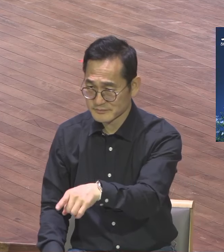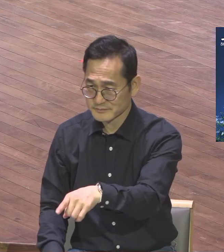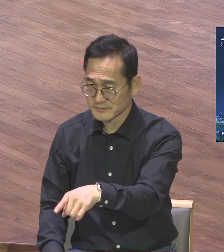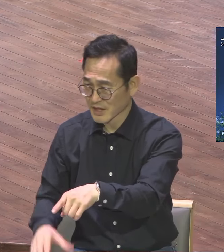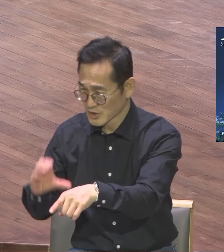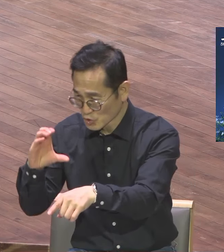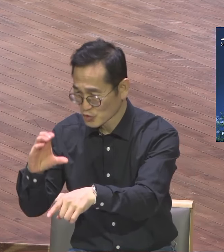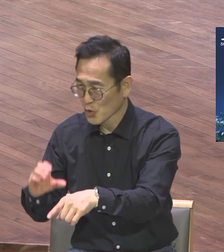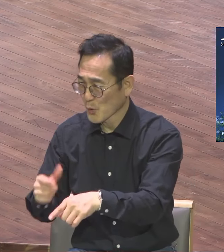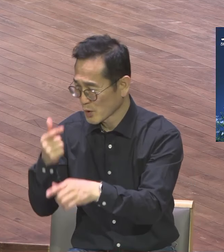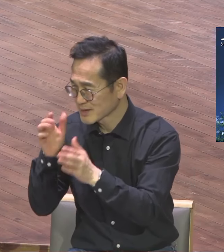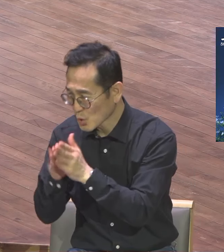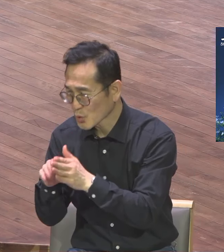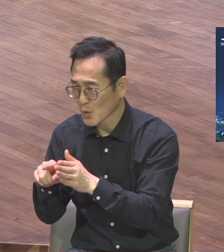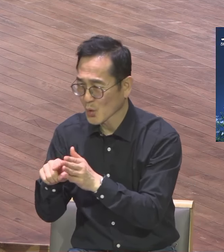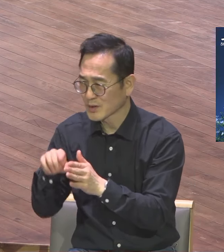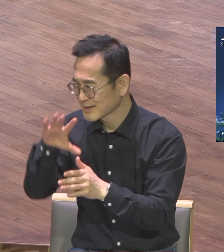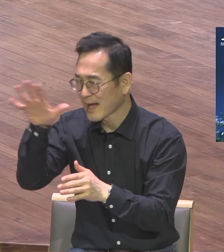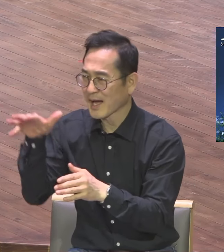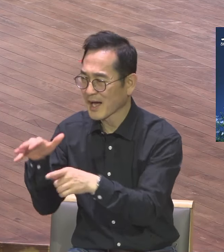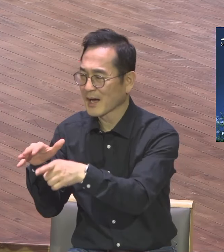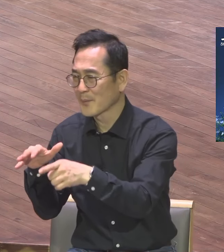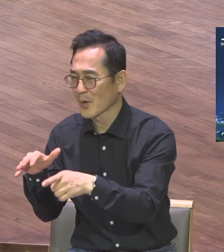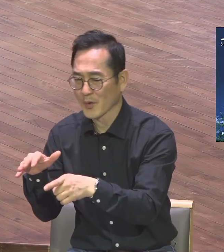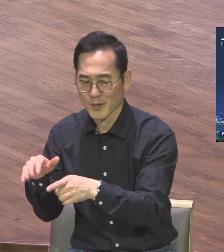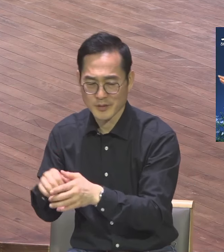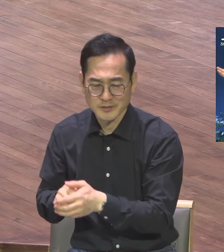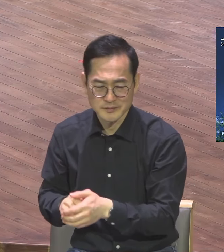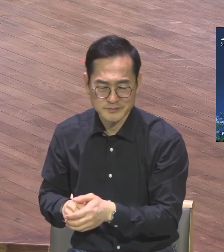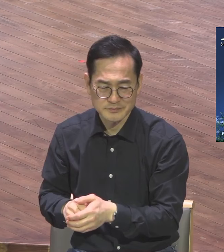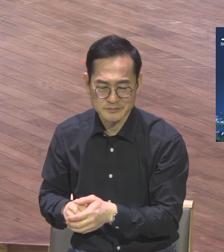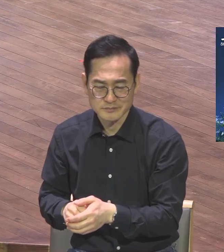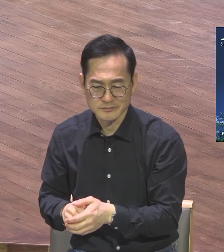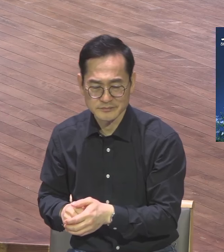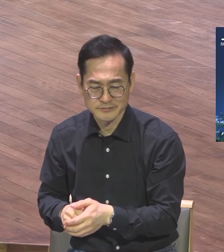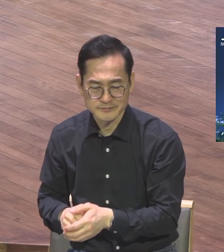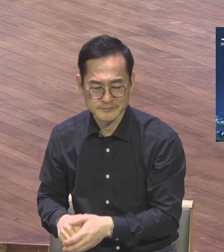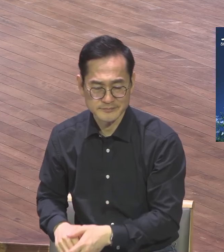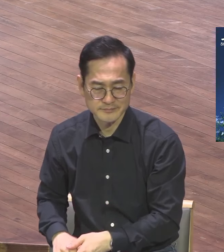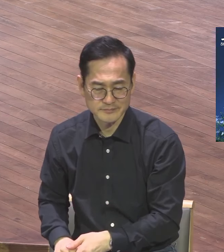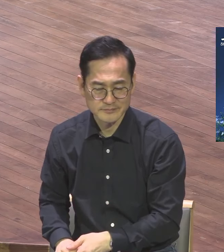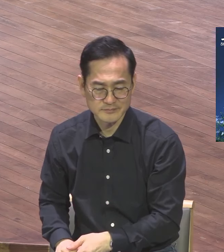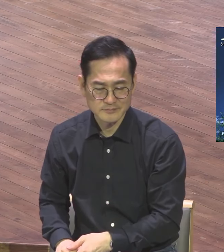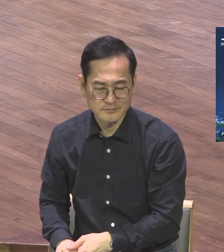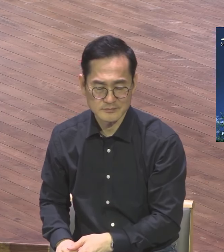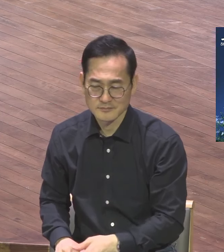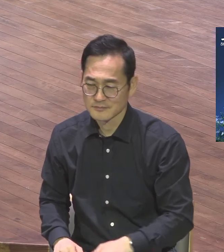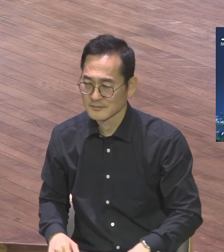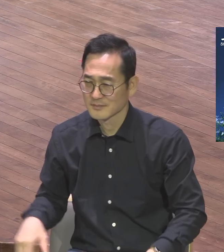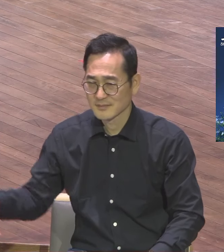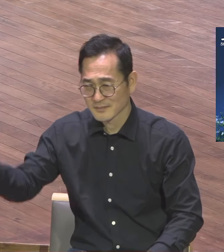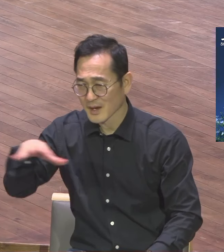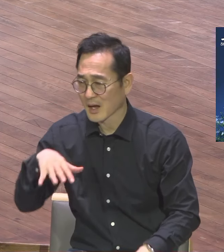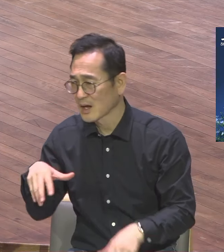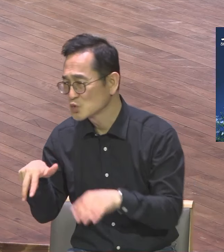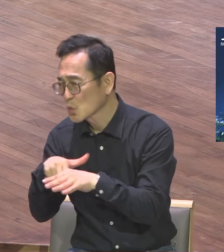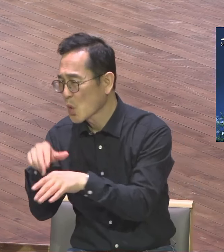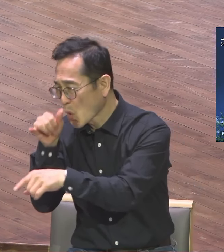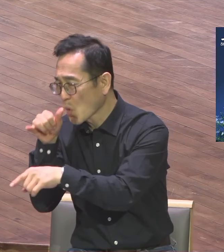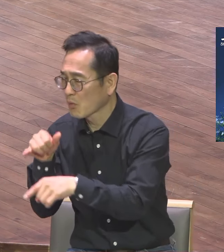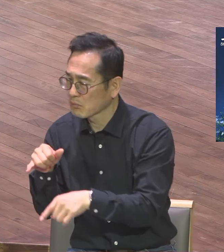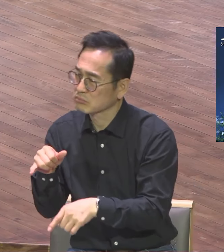뭔지도 모르면서 그렇게 우상 숭배하고 있는데 찌들어지게 가난한데 필리핀은 우리나라보다 잘 살았어요. 원래